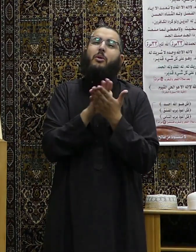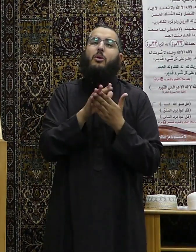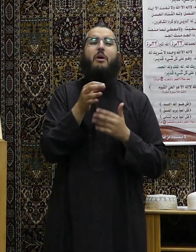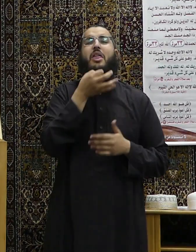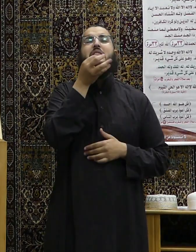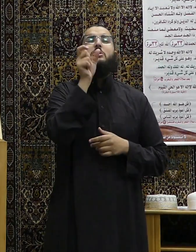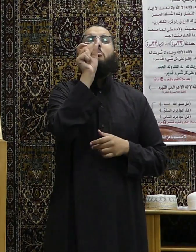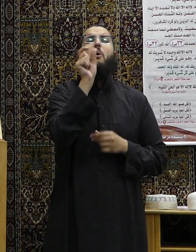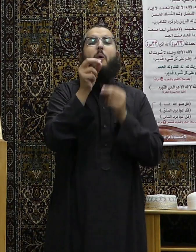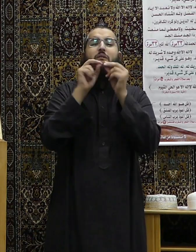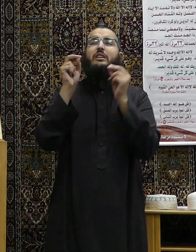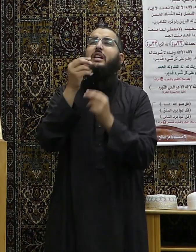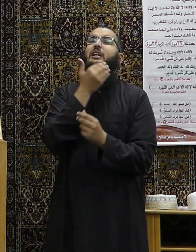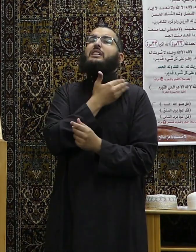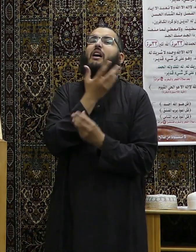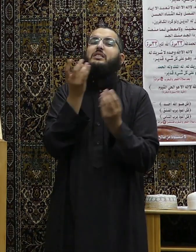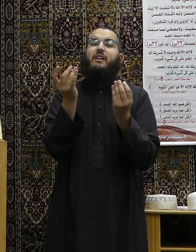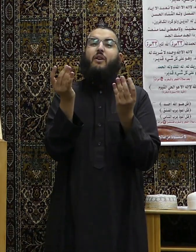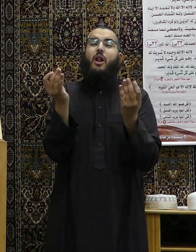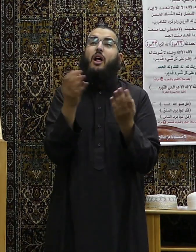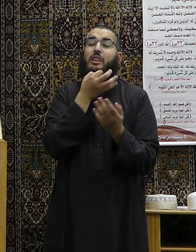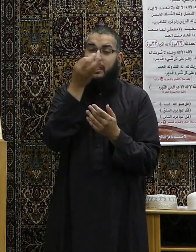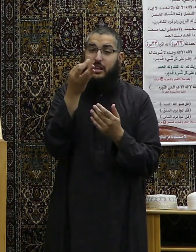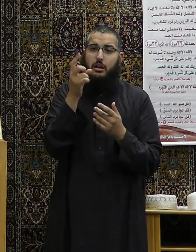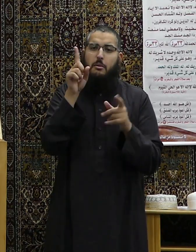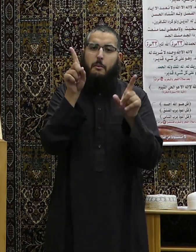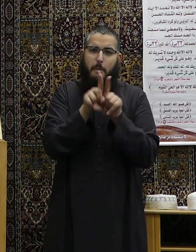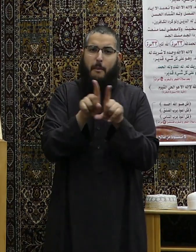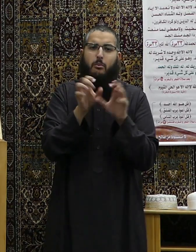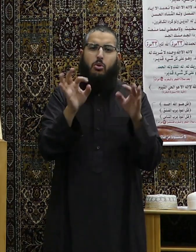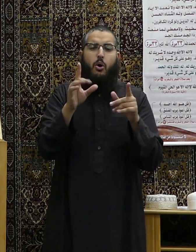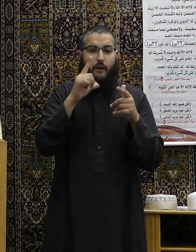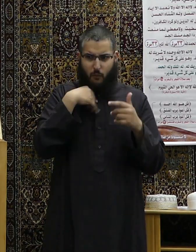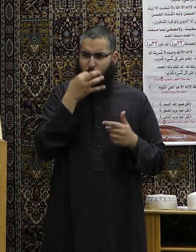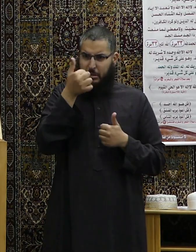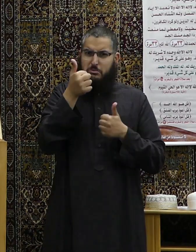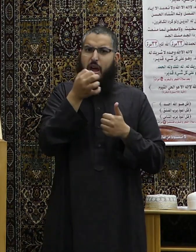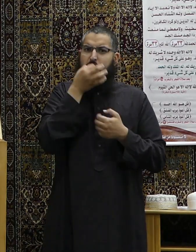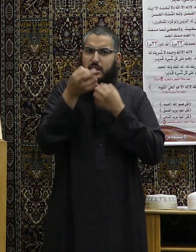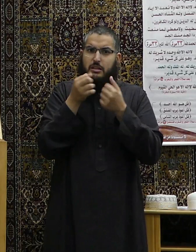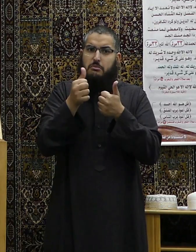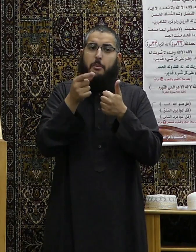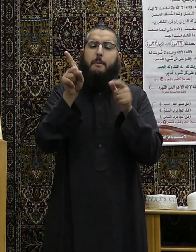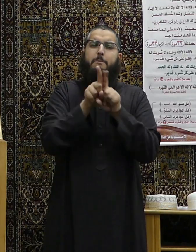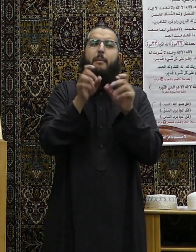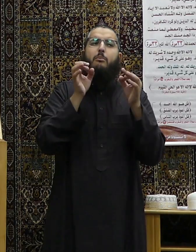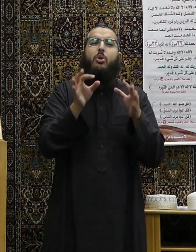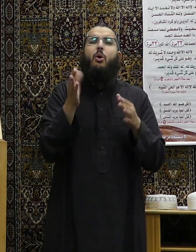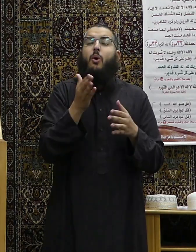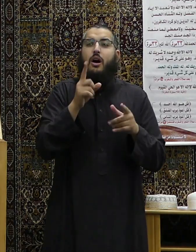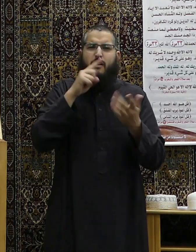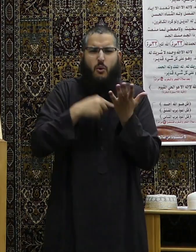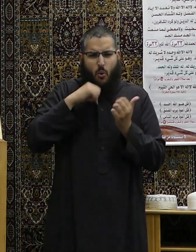juste, astaghfirullah. C'est bien de demander pardon à Allah, mais il faut que tu regrettes du plus profond de ton cœur. Et le prophète sallallahu alayhi wa sallam a dit: an-nadamu